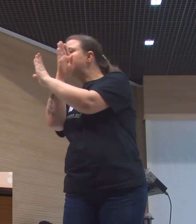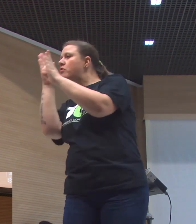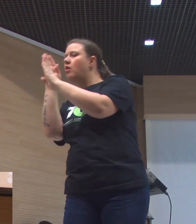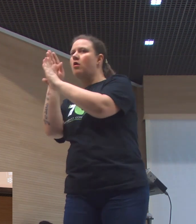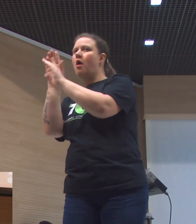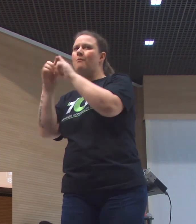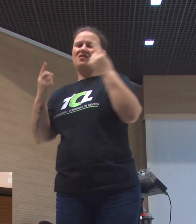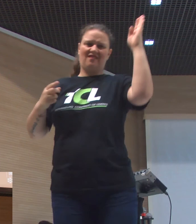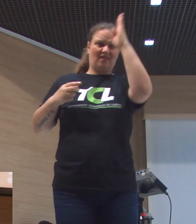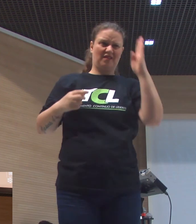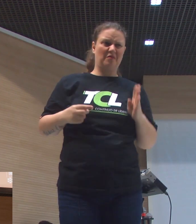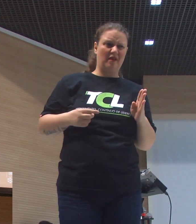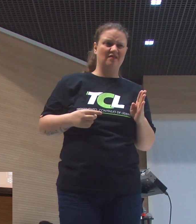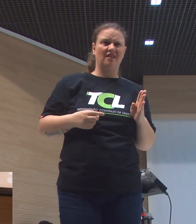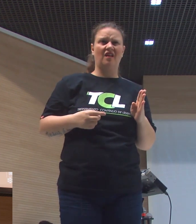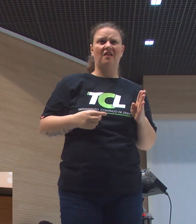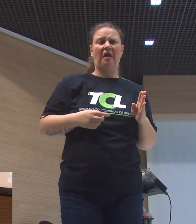Infelizmente, eles estão perdendo muito disso lá.